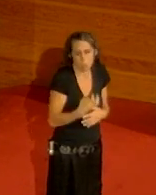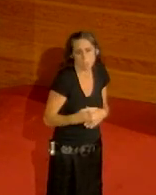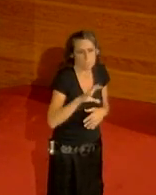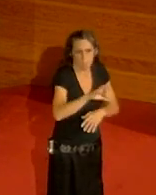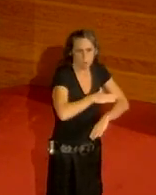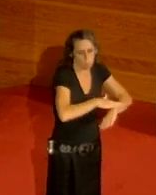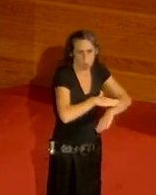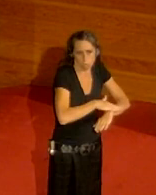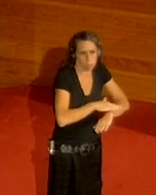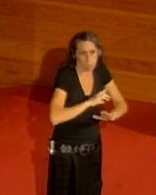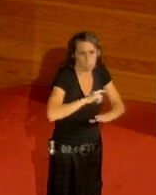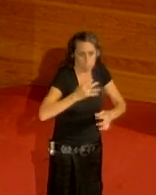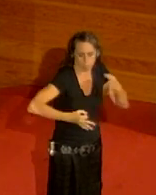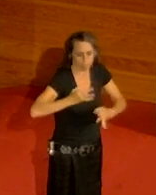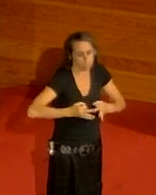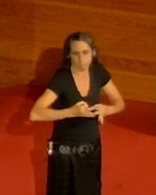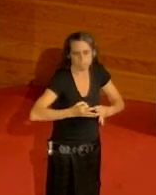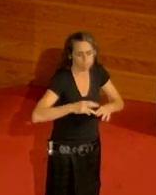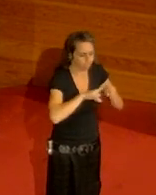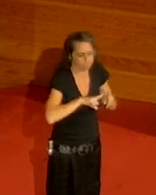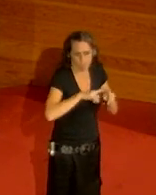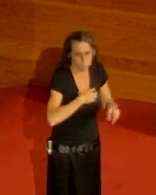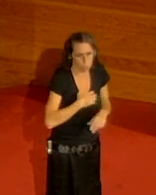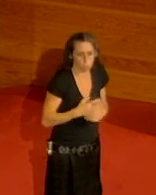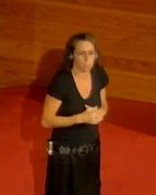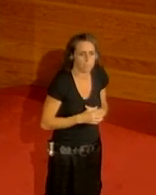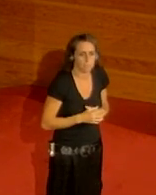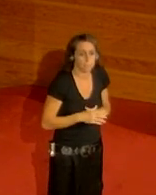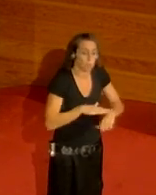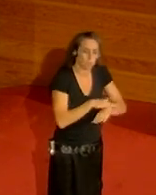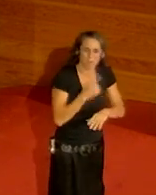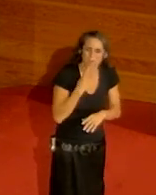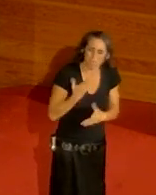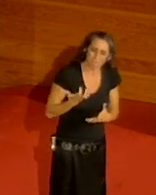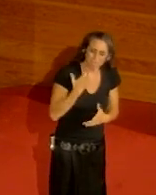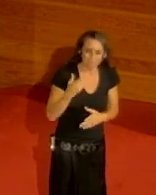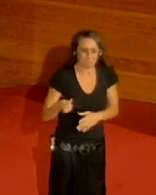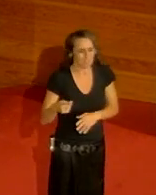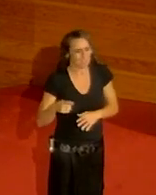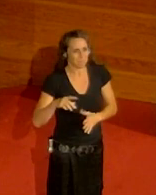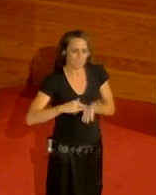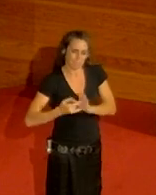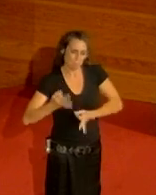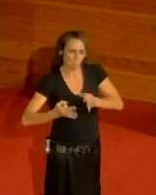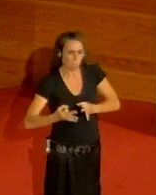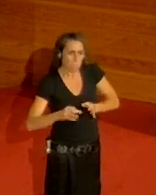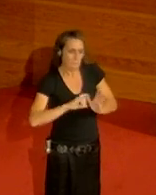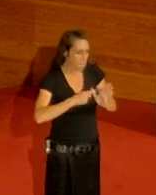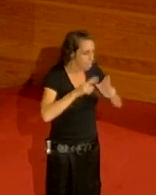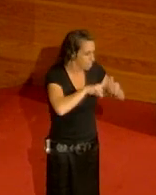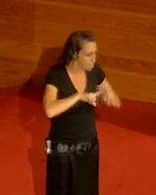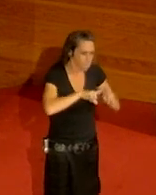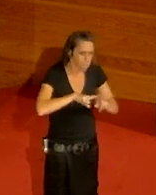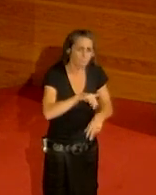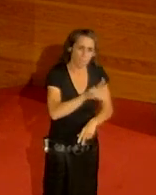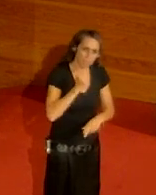el gobierno argumenta que esa doctrina le da al supremo demasiado poder al sistema judicial demasiado poder para entrometerse en